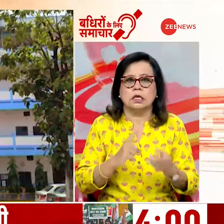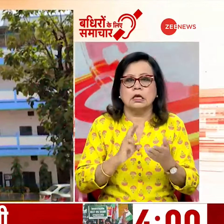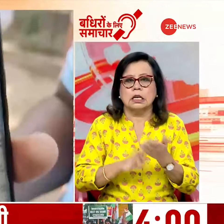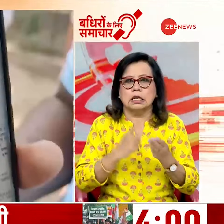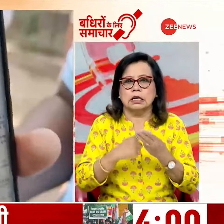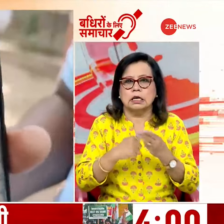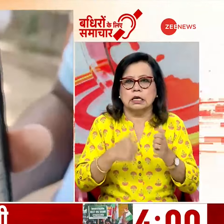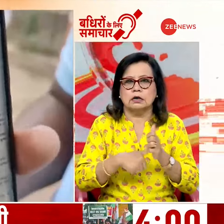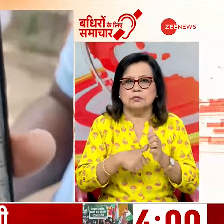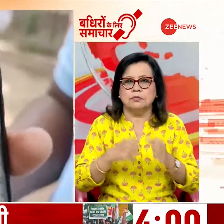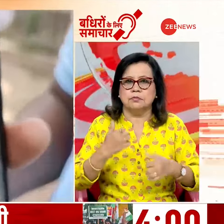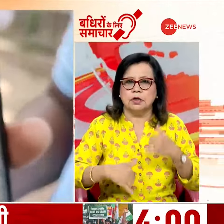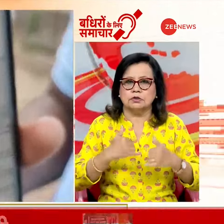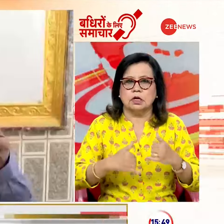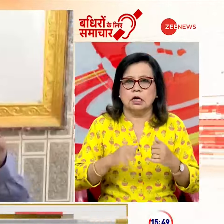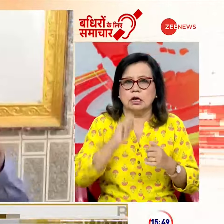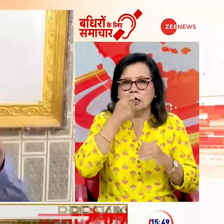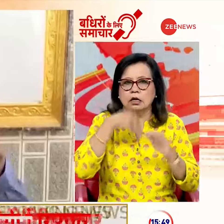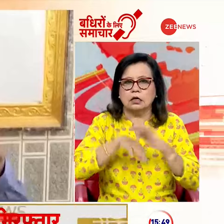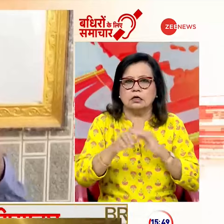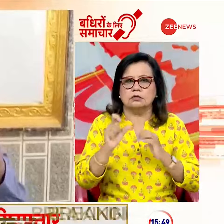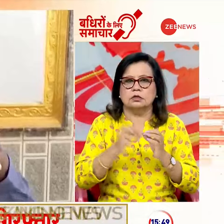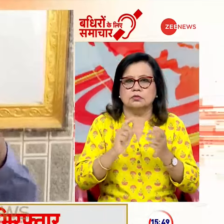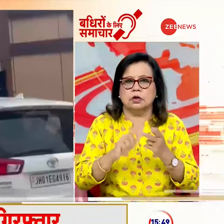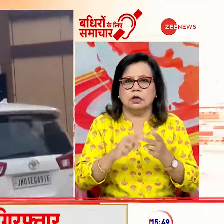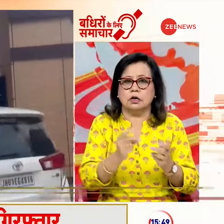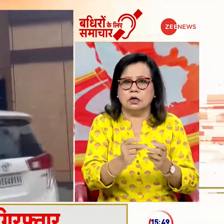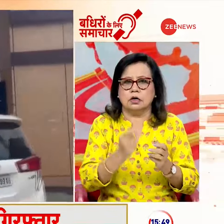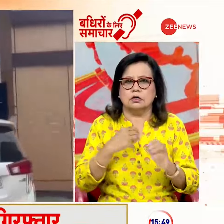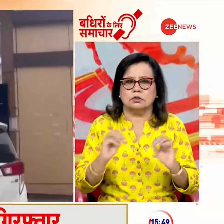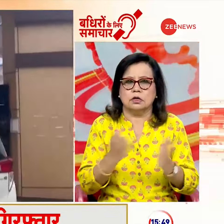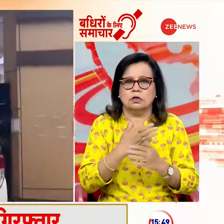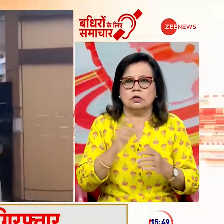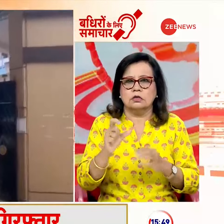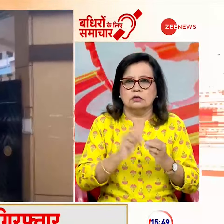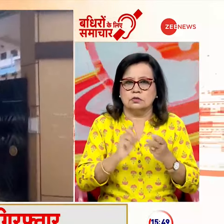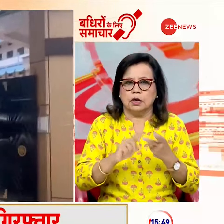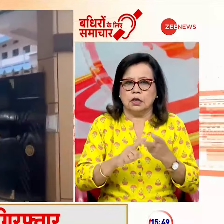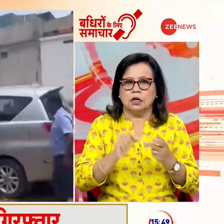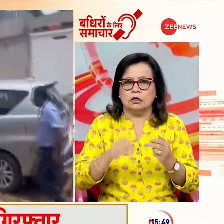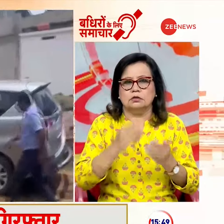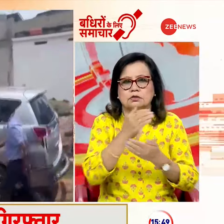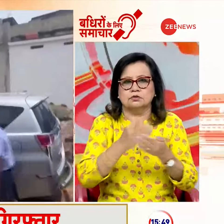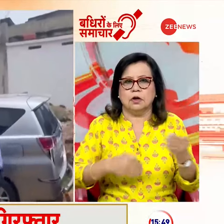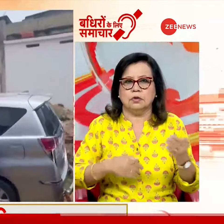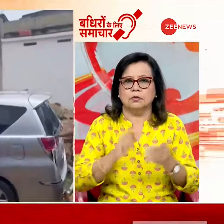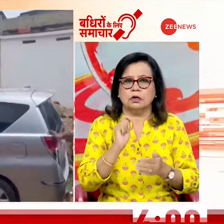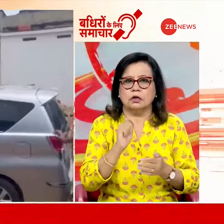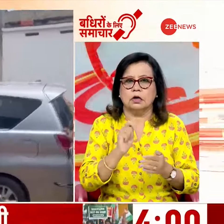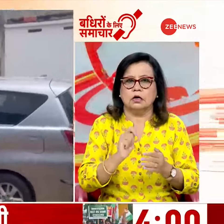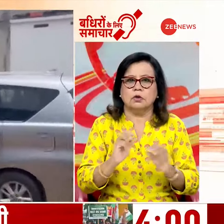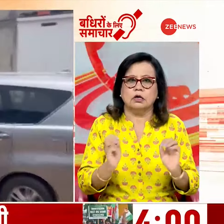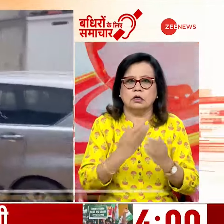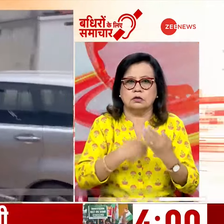नीट परीक्षा लीक केस में सीबीआई एक्शन शुरू कर चुकी है। सीबीआई ने इस मामले